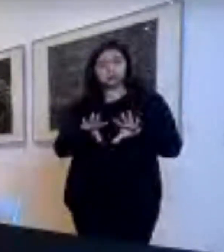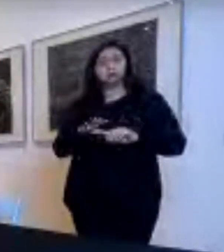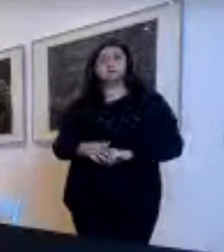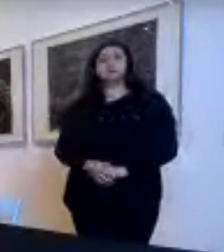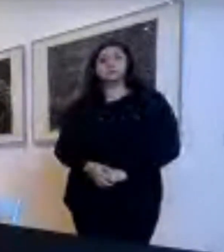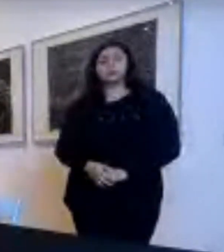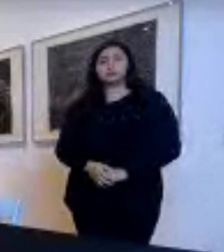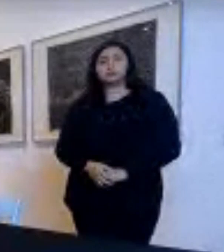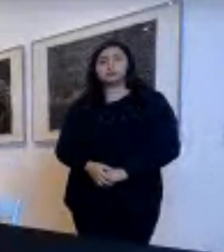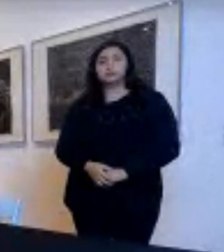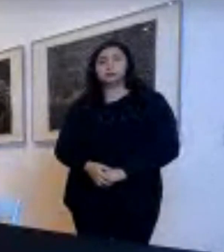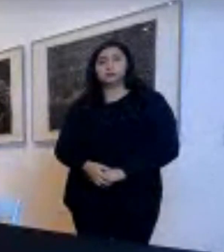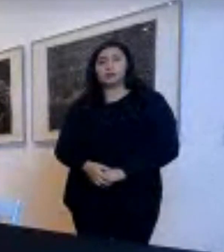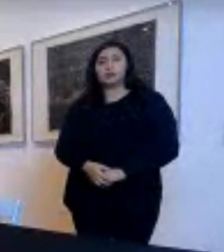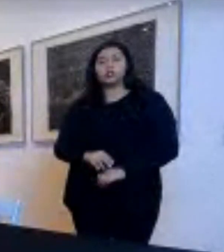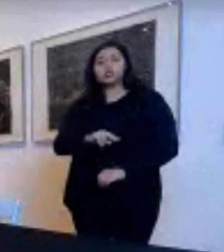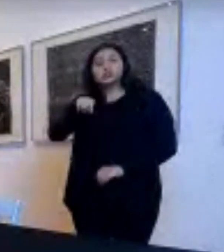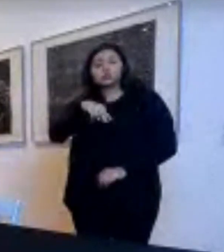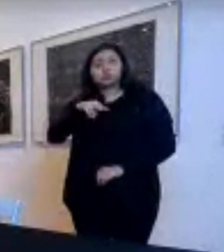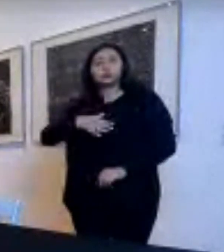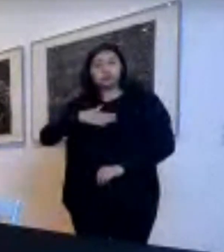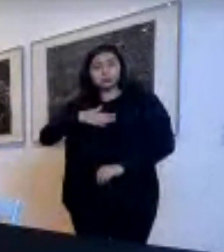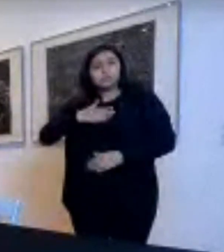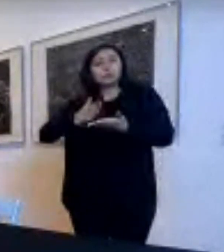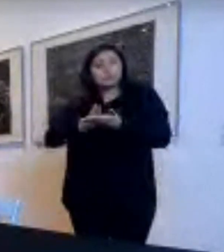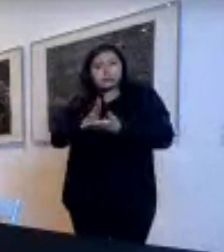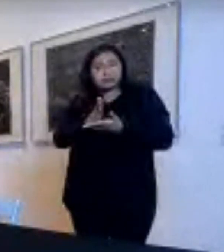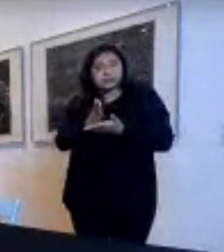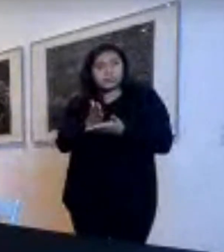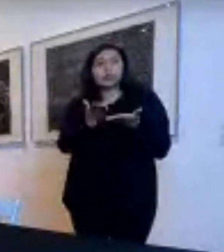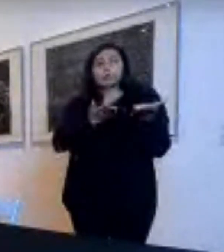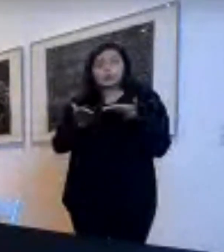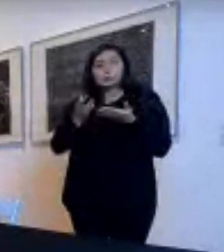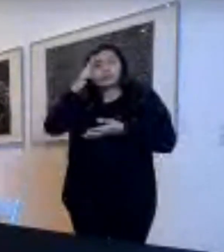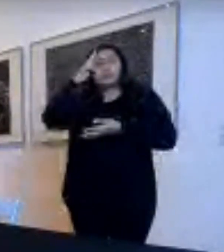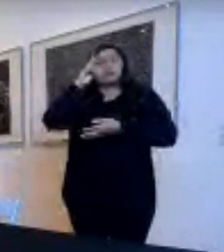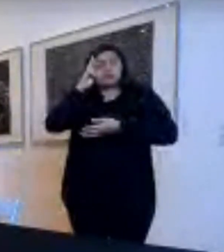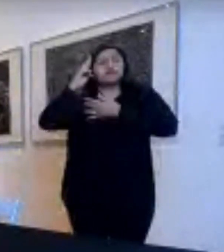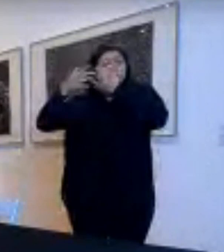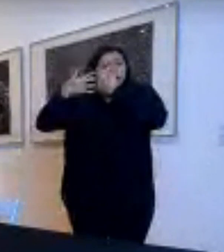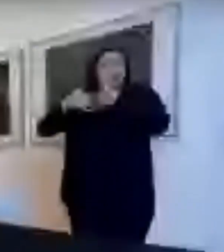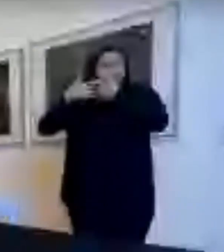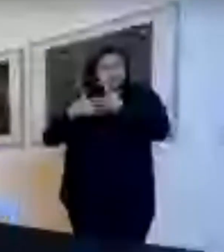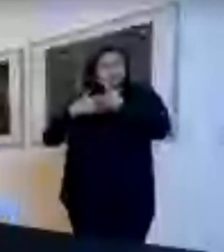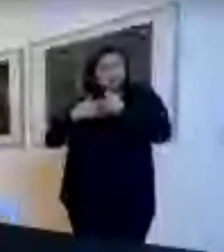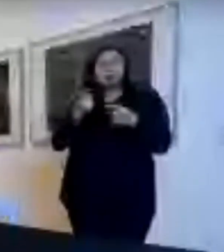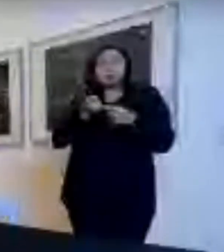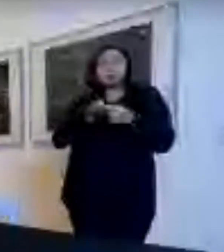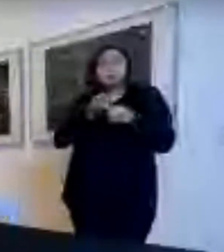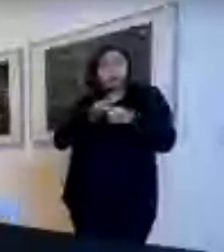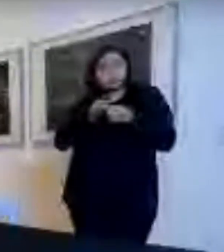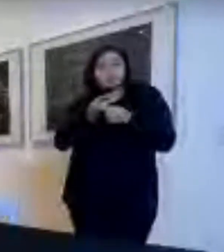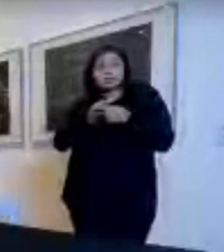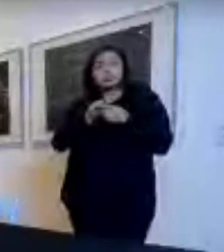Una de las cosas que hicimos es empezar a promover la reflexión y la discusión en torno al museo, en torno a las